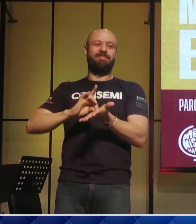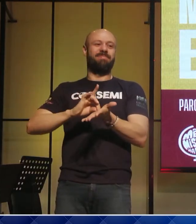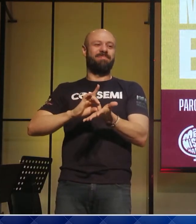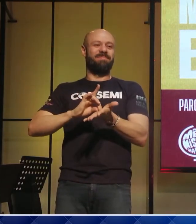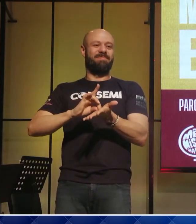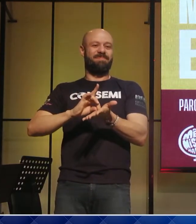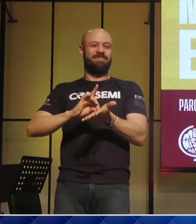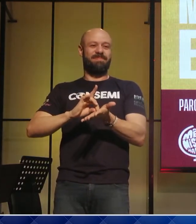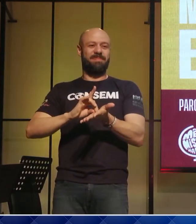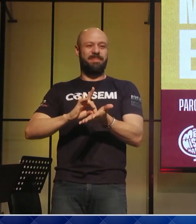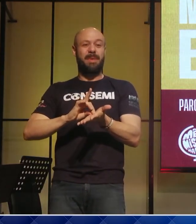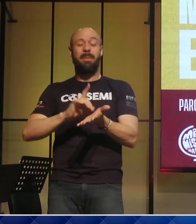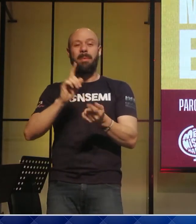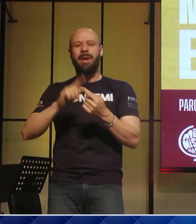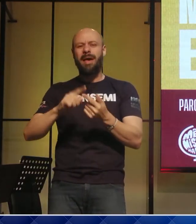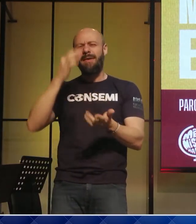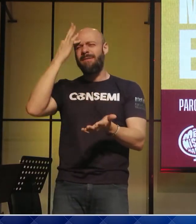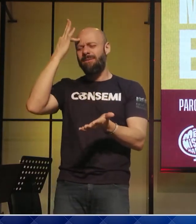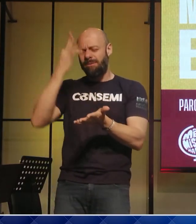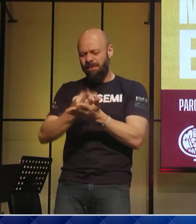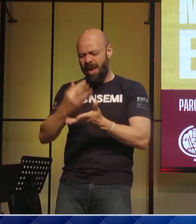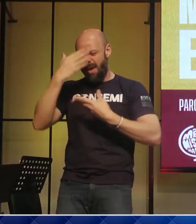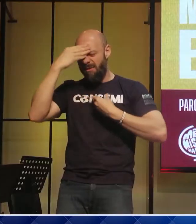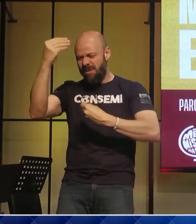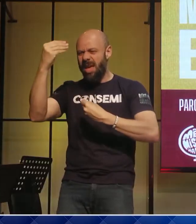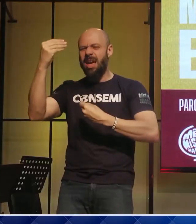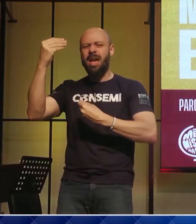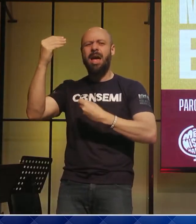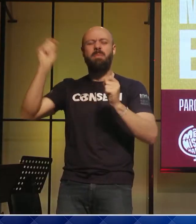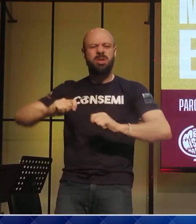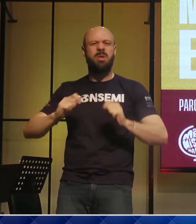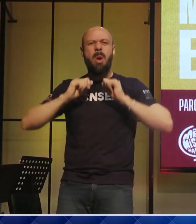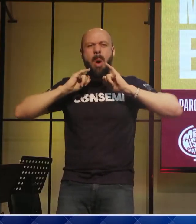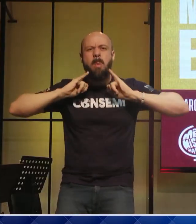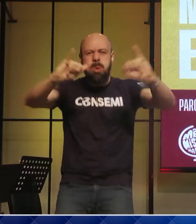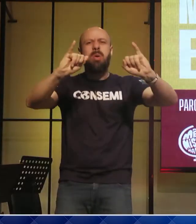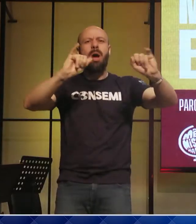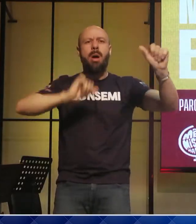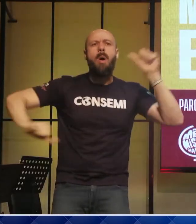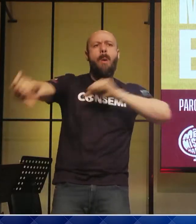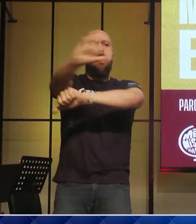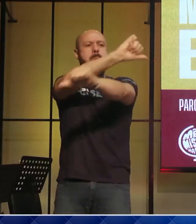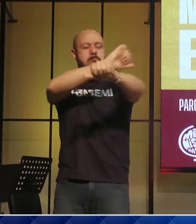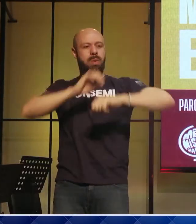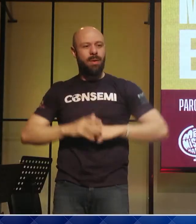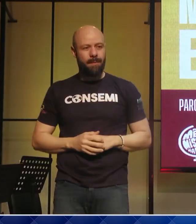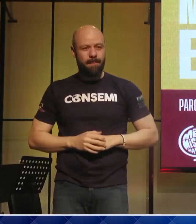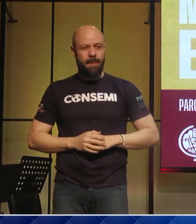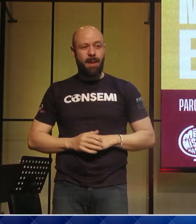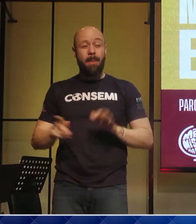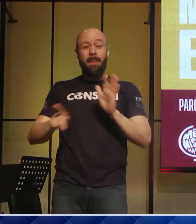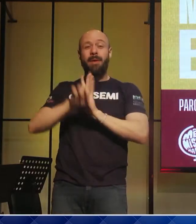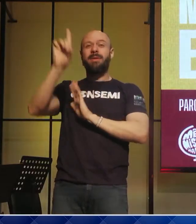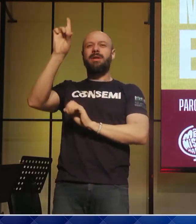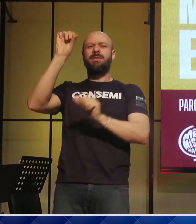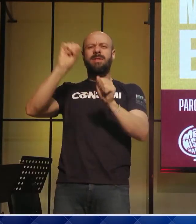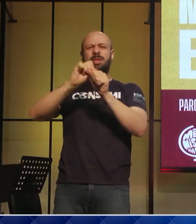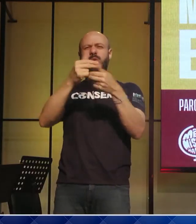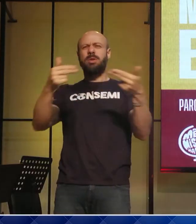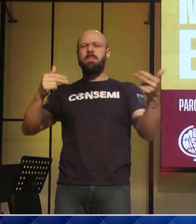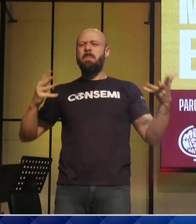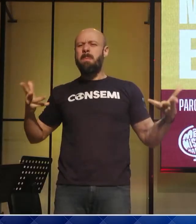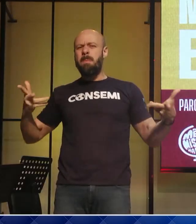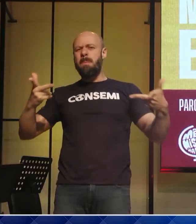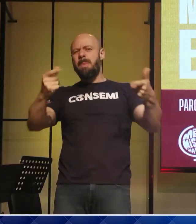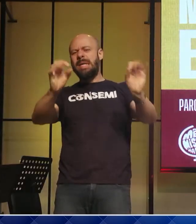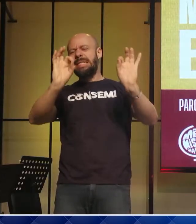fé não existe nada impossível. Pela fé, Deus faz coisas tremendas.